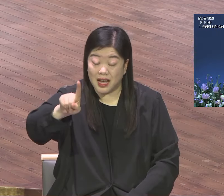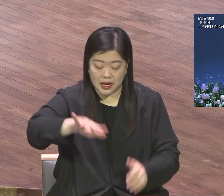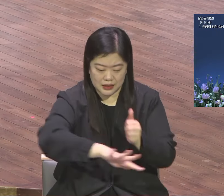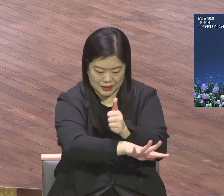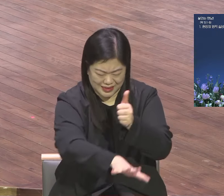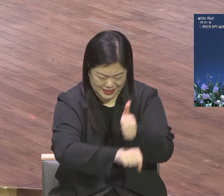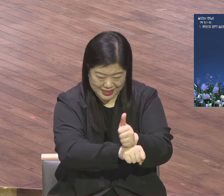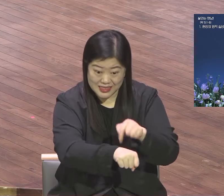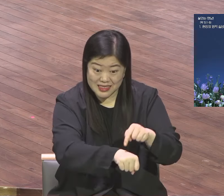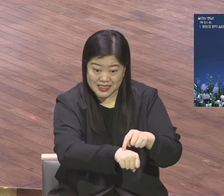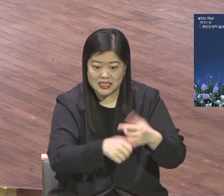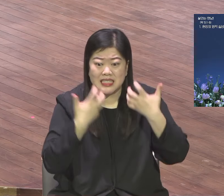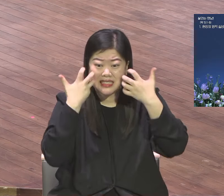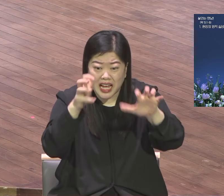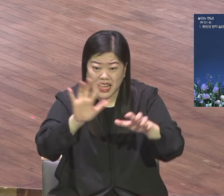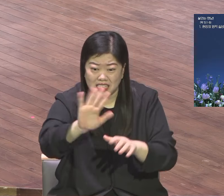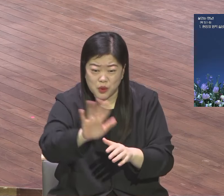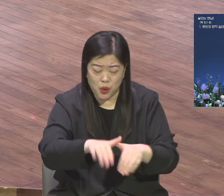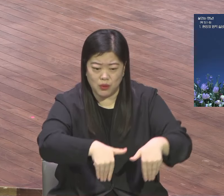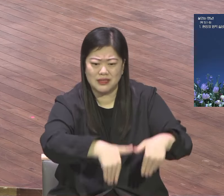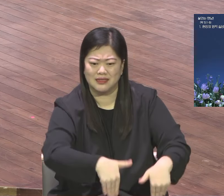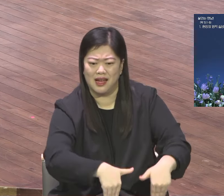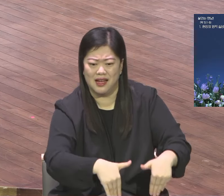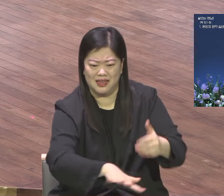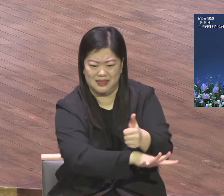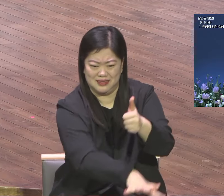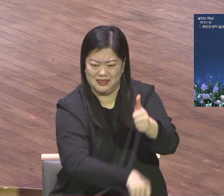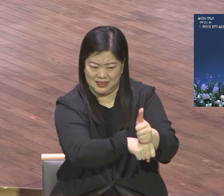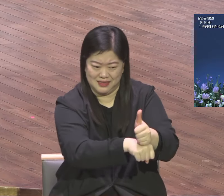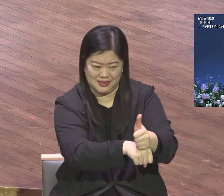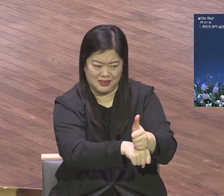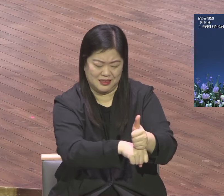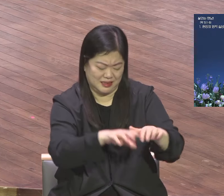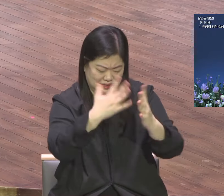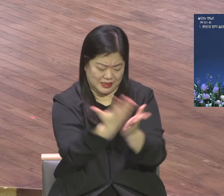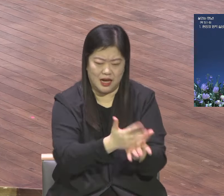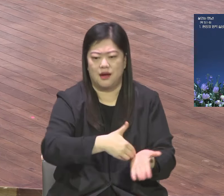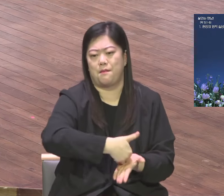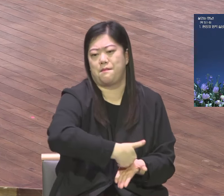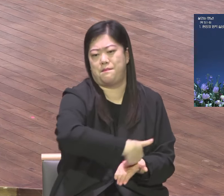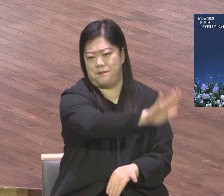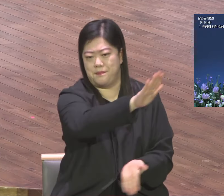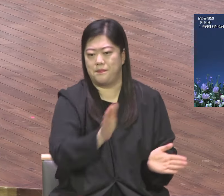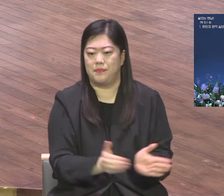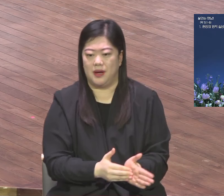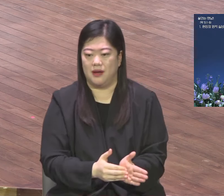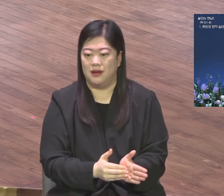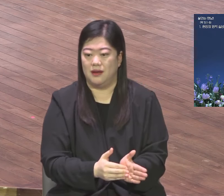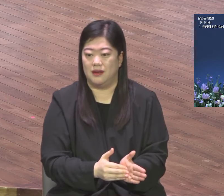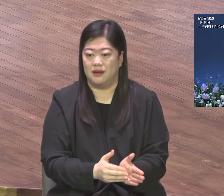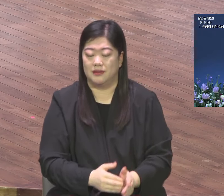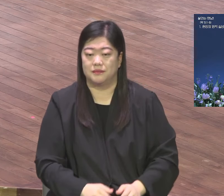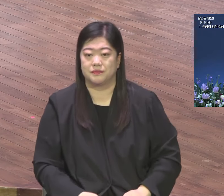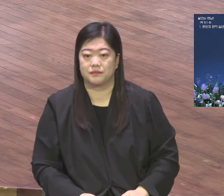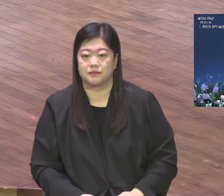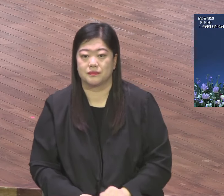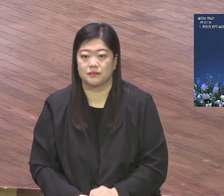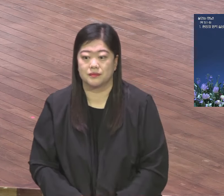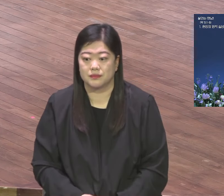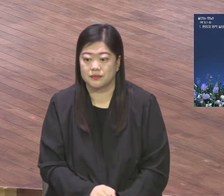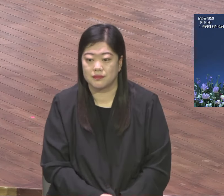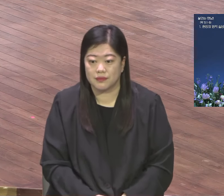쫓긴 그 사자들이 바로 귀신들이에요. 사단, 이 사단은